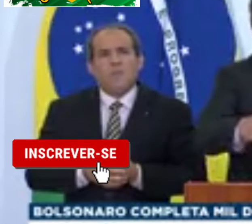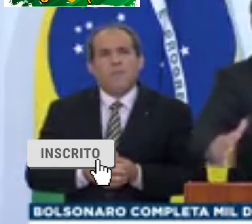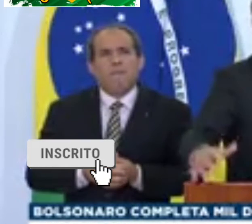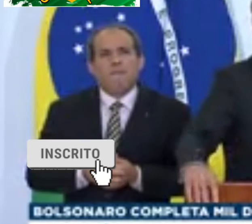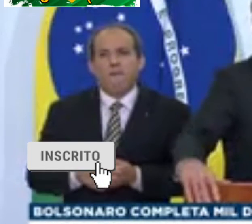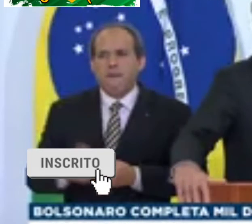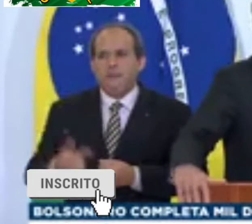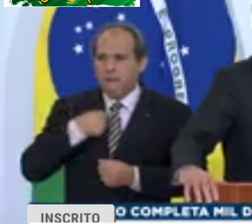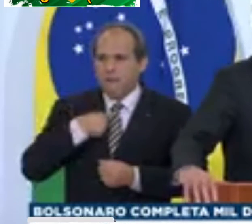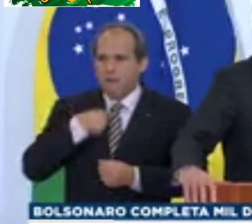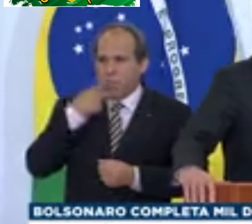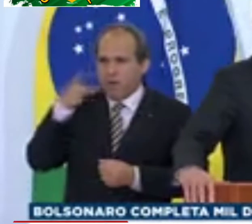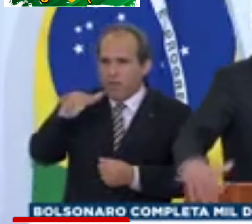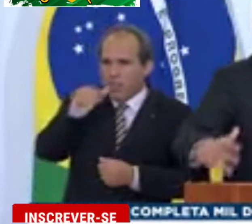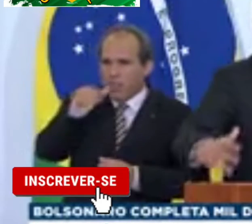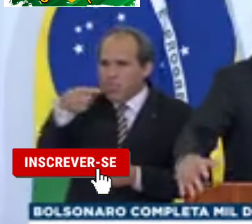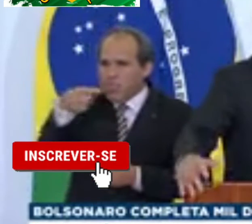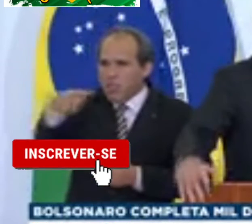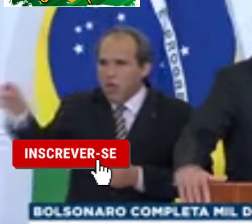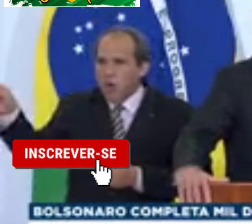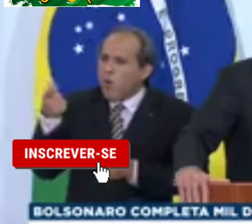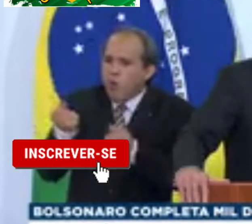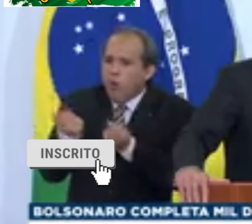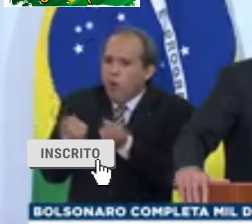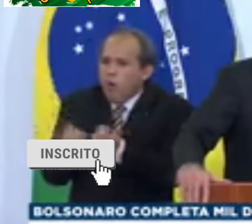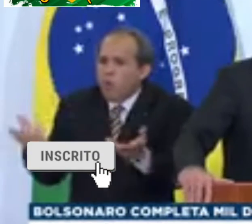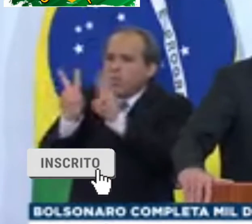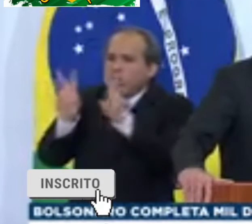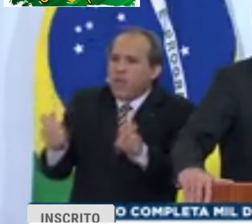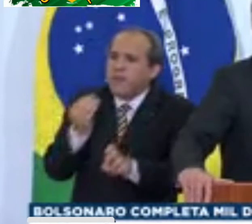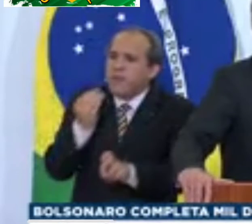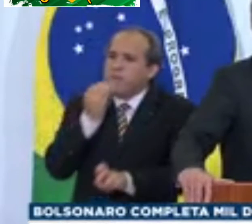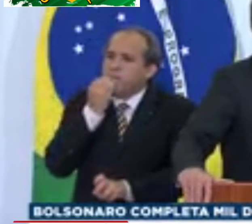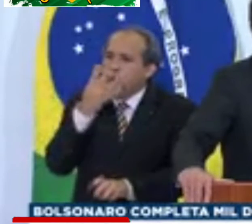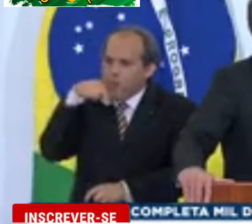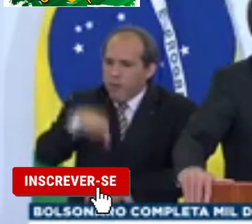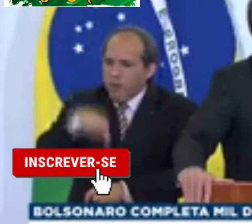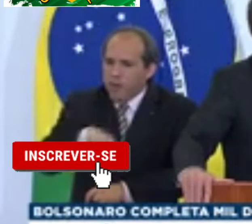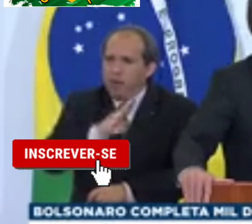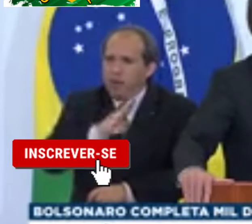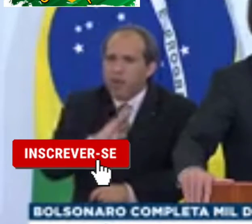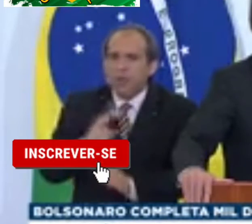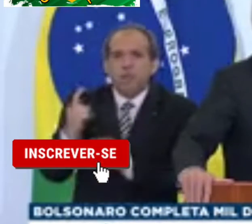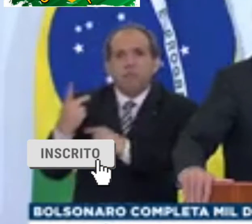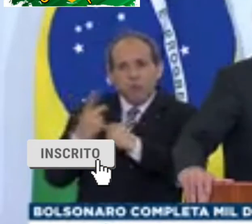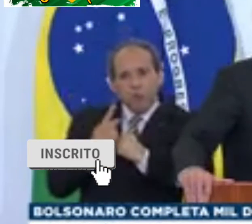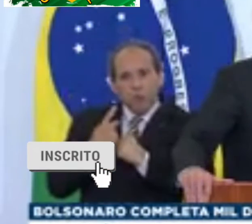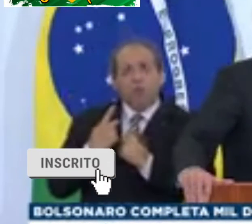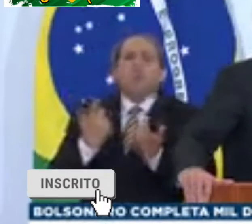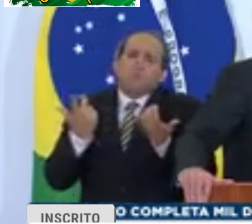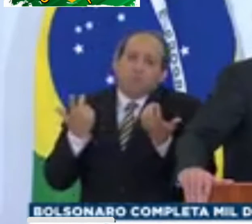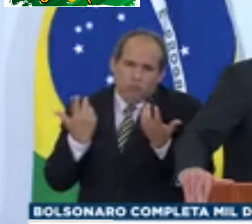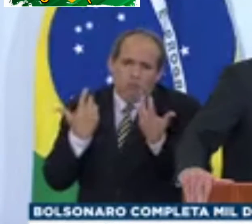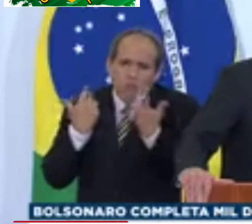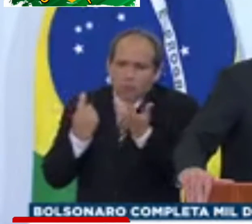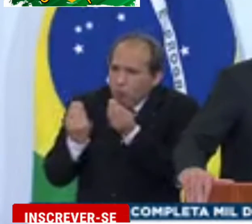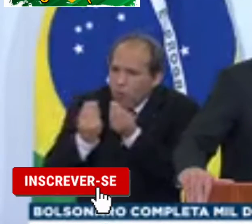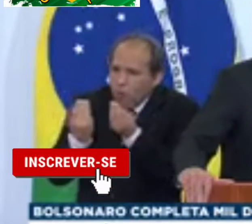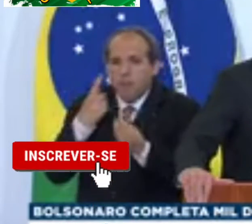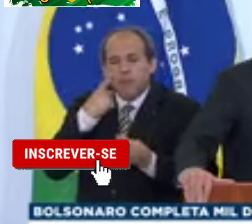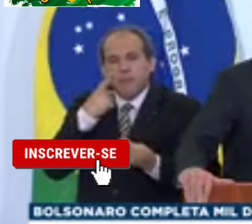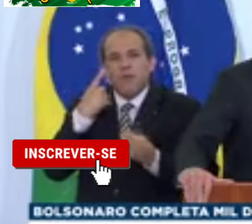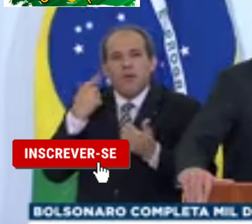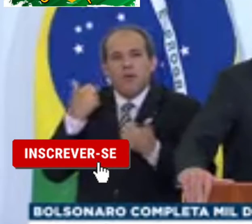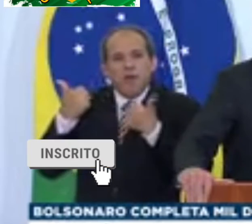rotundo não para coisas que podem ser boas para o país? É muito, mas muito mais fácil eu estar do outro lado.